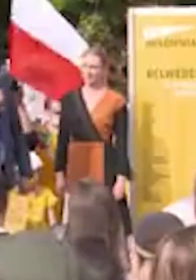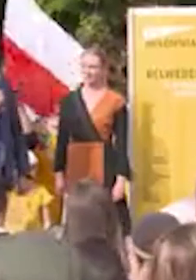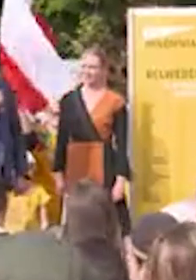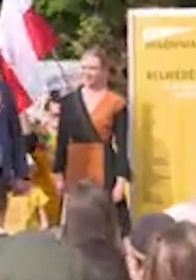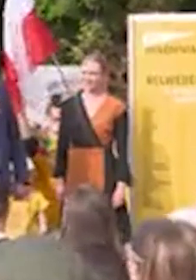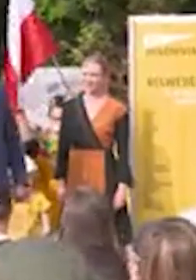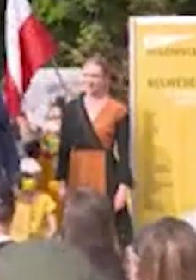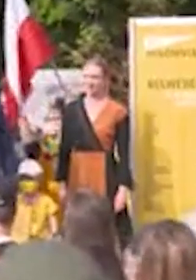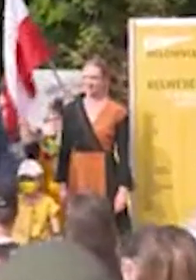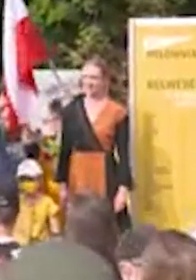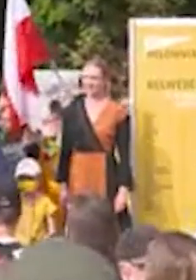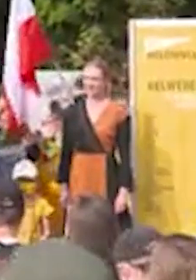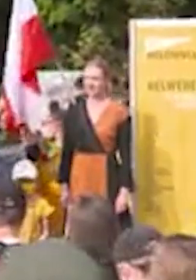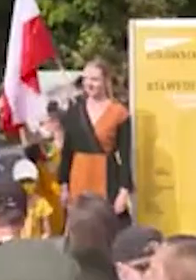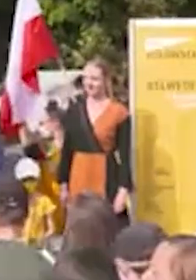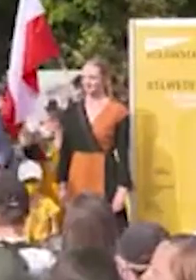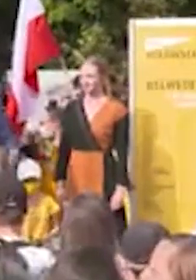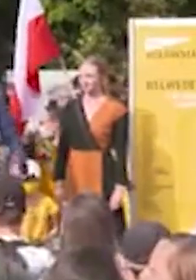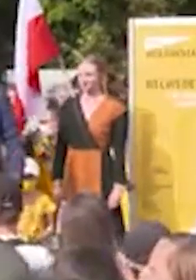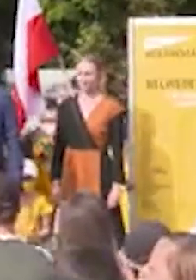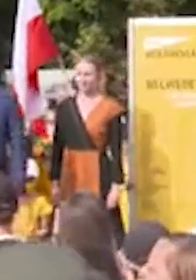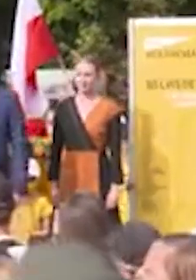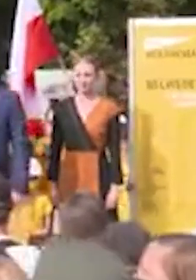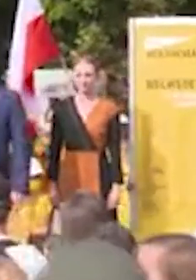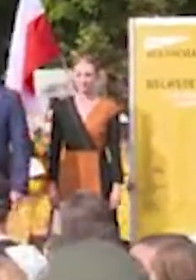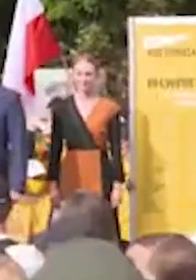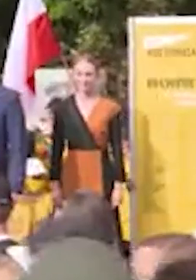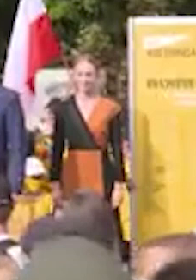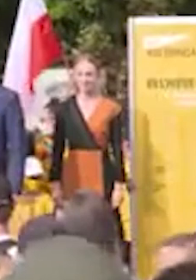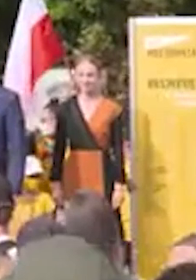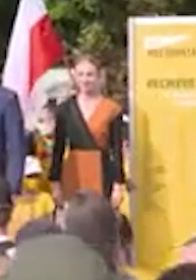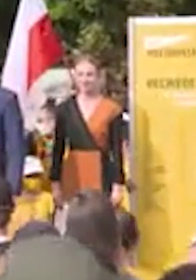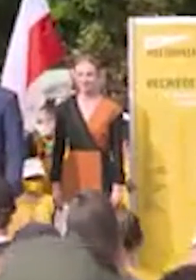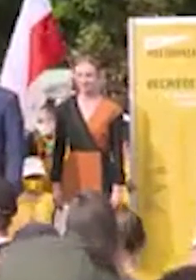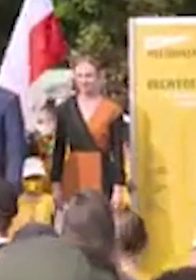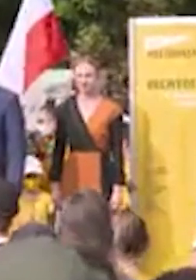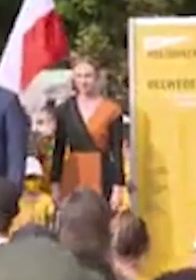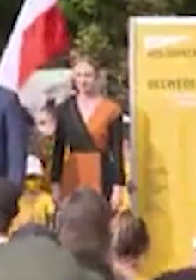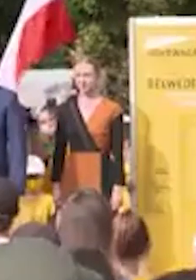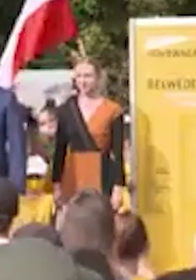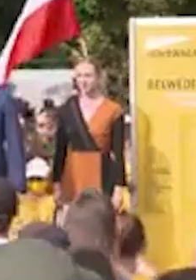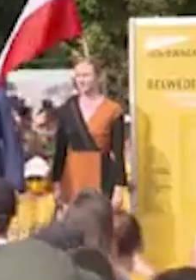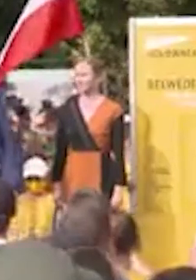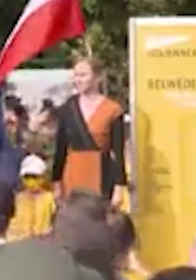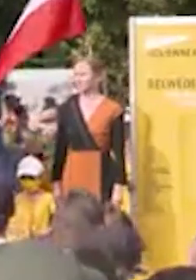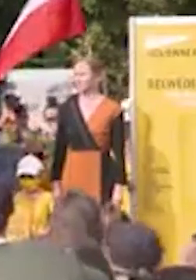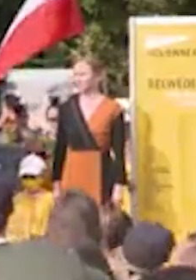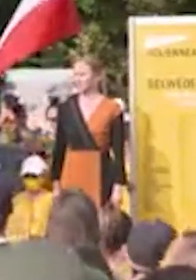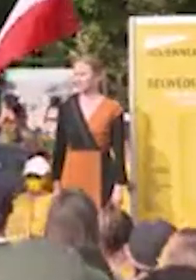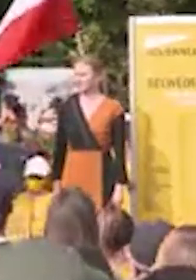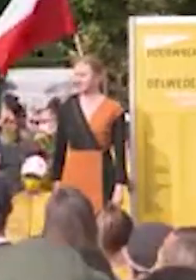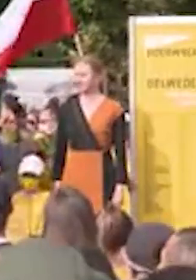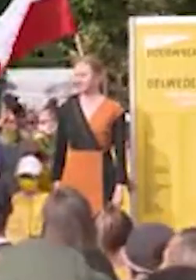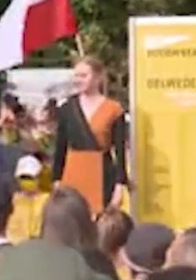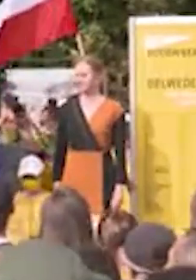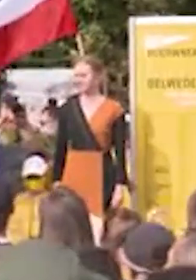kilkanaście, kilkadziesiąt dołączymy do tych tysięcy, które dzisiaj przekonują tysiące naszych wolontariuszy w całym kraju. Nie mamy mediów, ale mamy was.